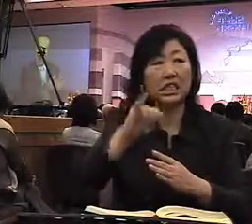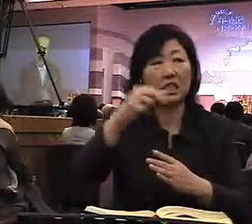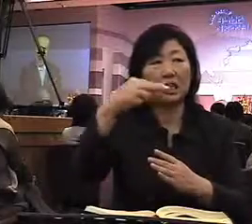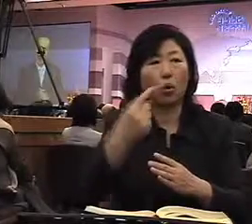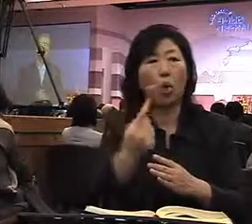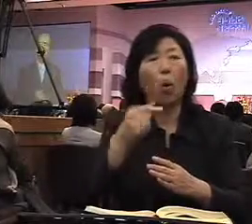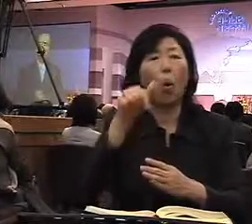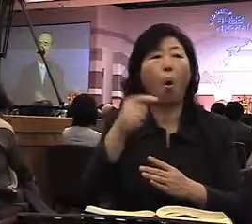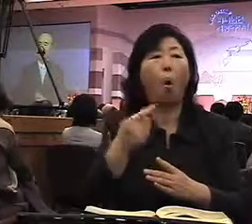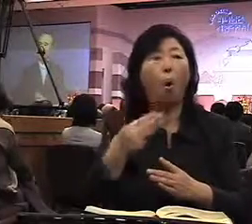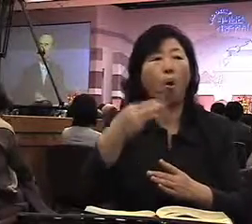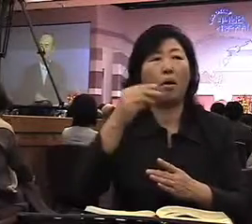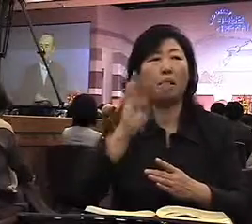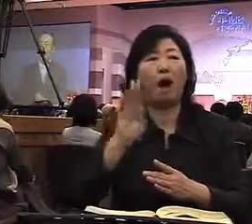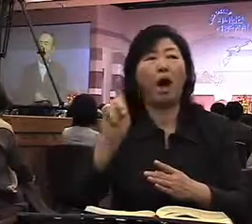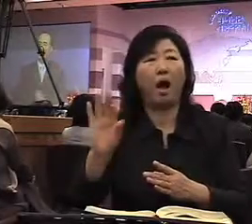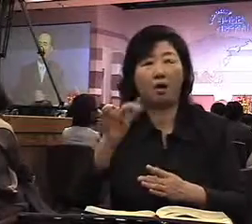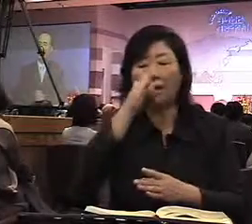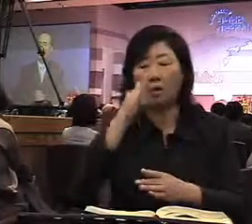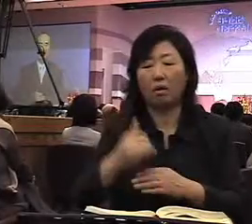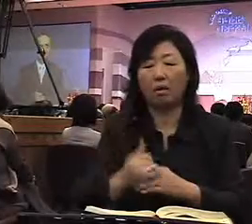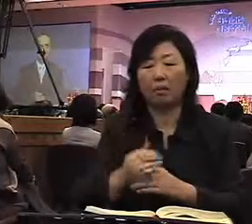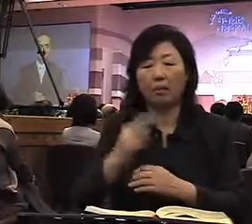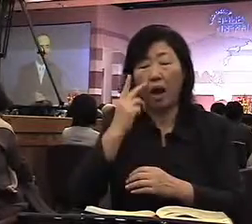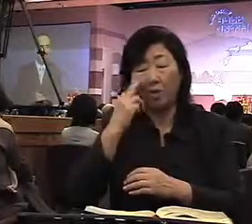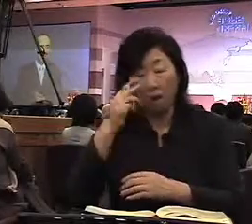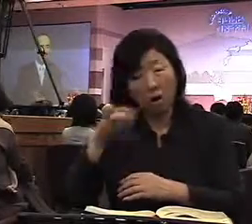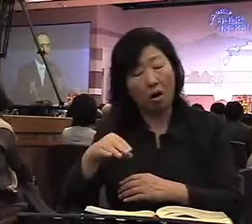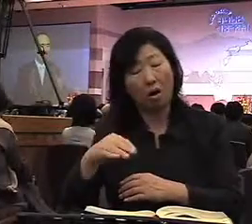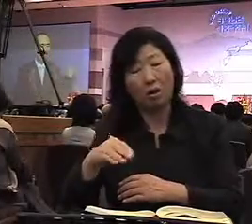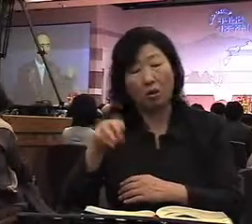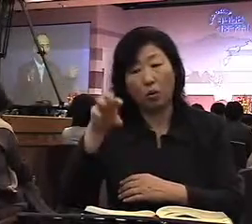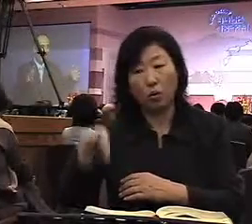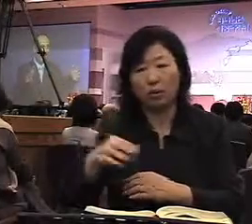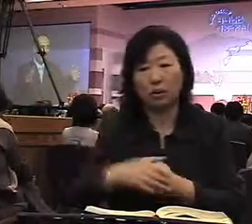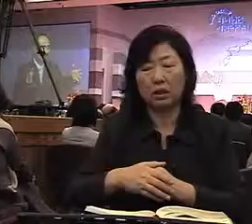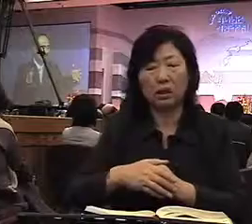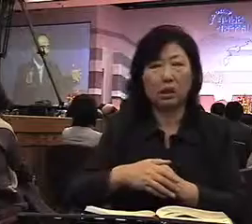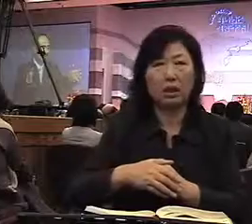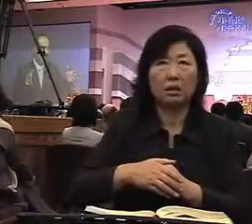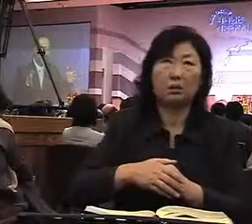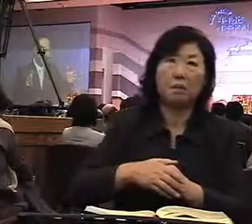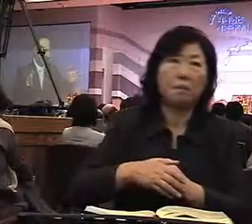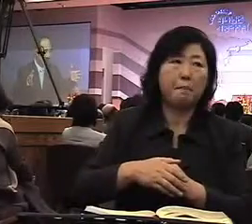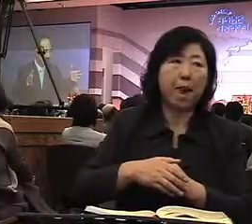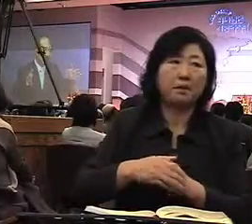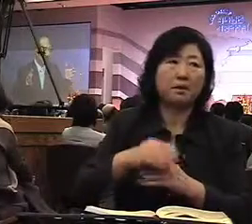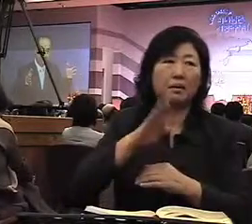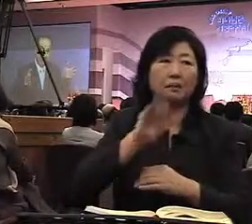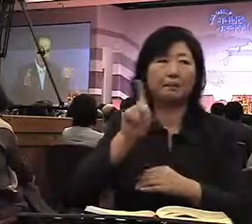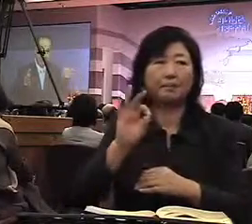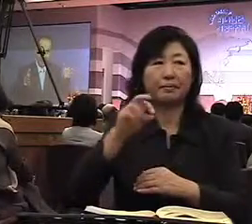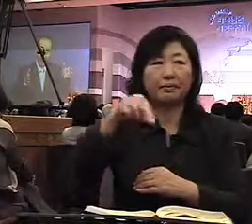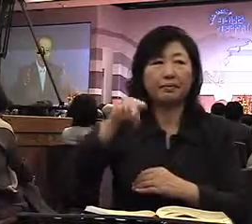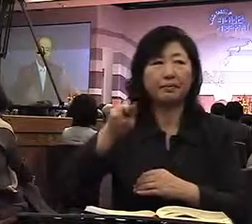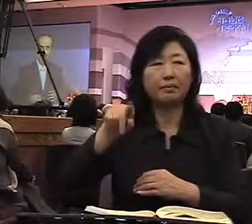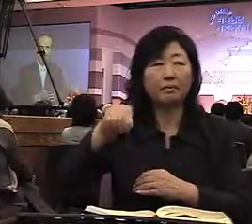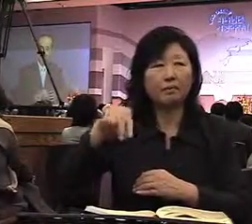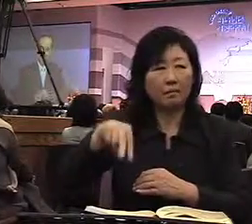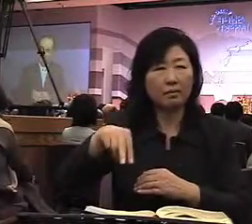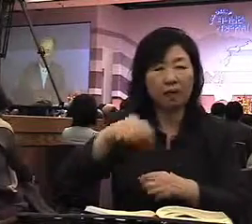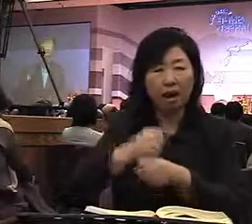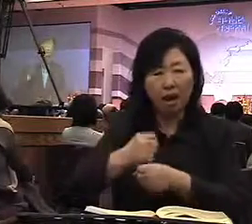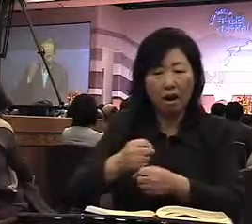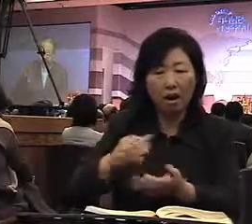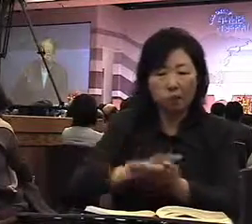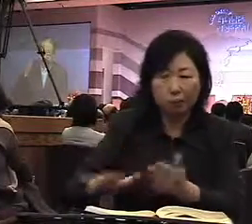와, 역시 미국은 이렇게 복 받은 이유가 있구나. 그리고 저는 그 안에 방석을 깔아놓고 아침 저녁 들어가면서 기도를 했어요. 그리고